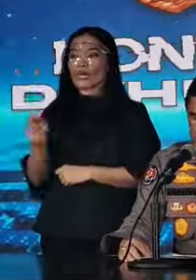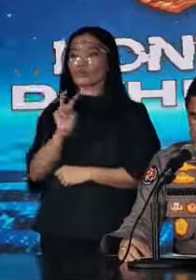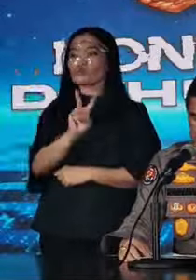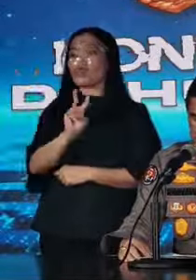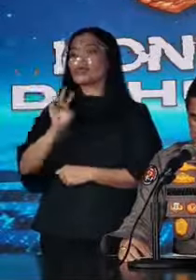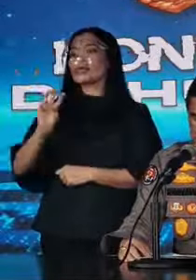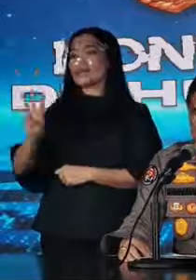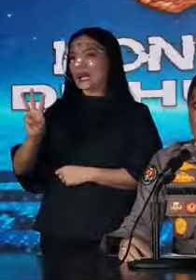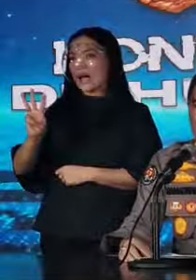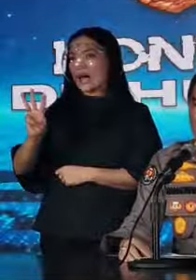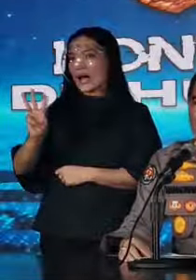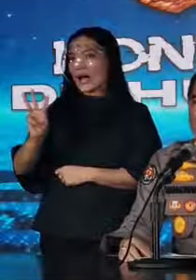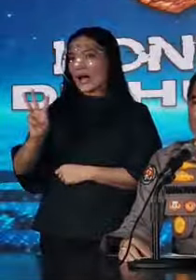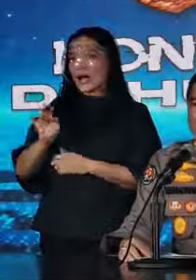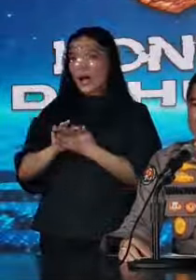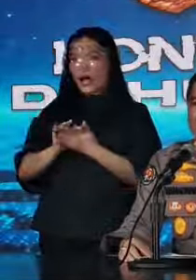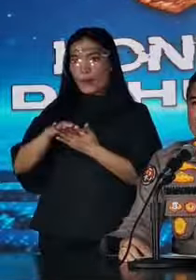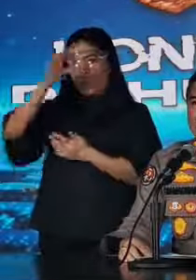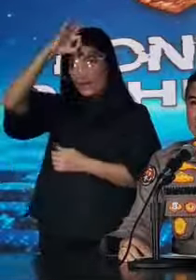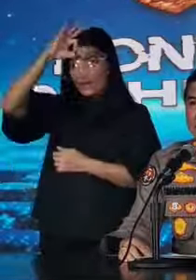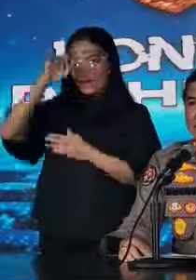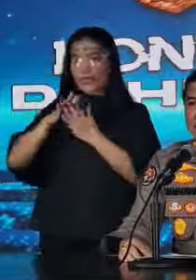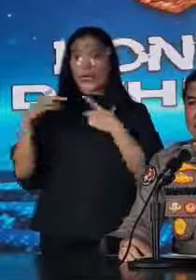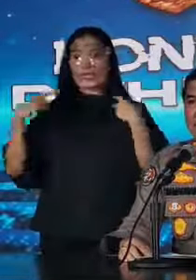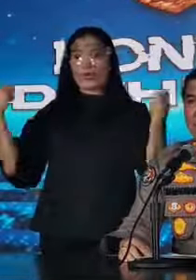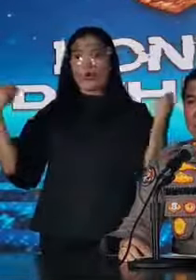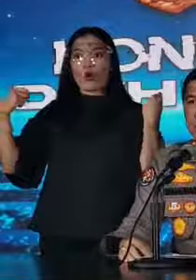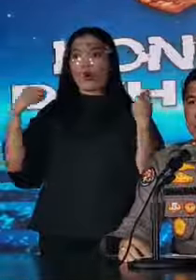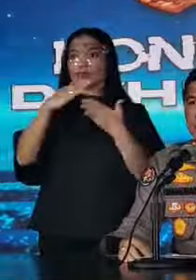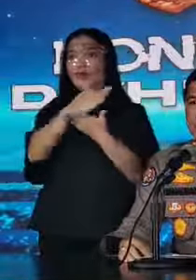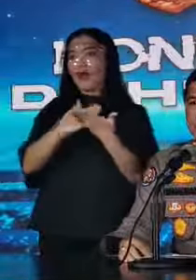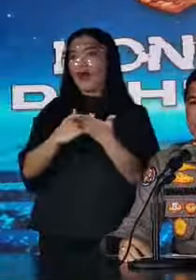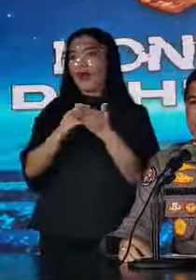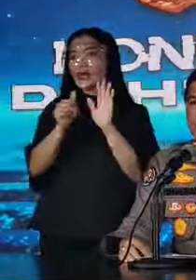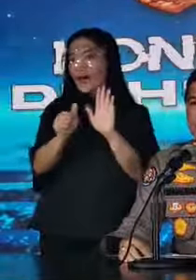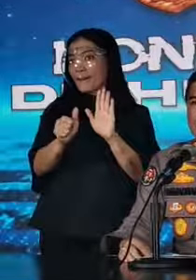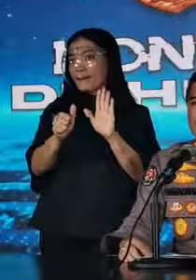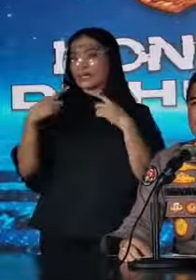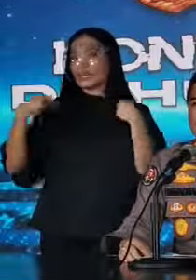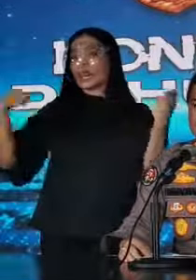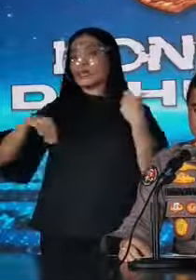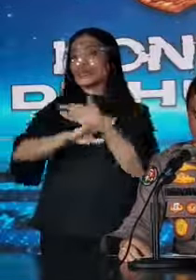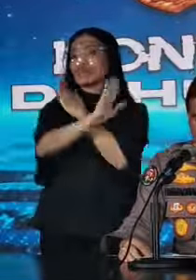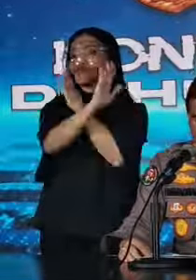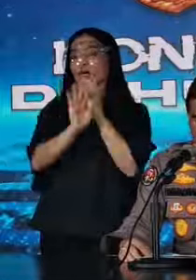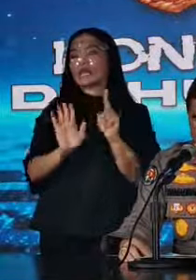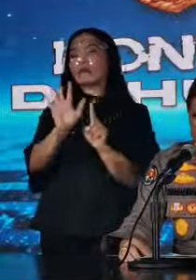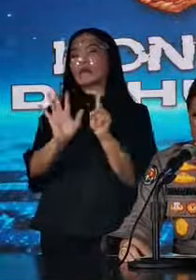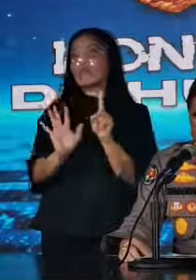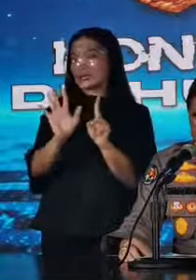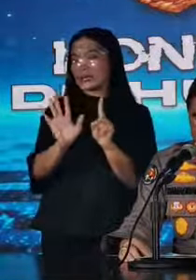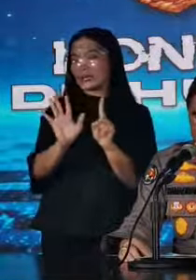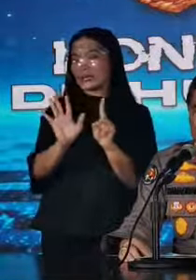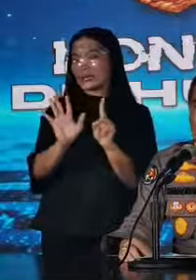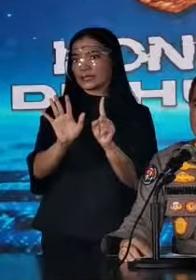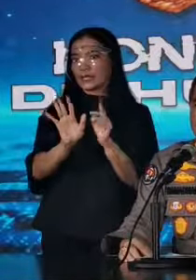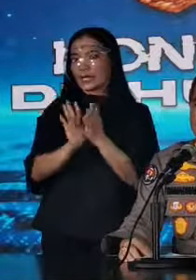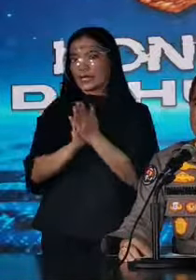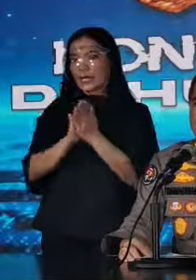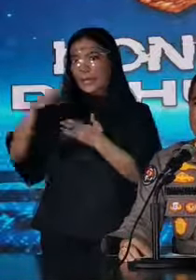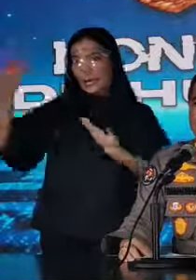23 kegiatan, Polda Jateng 6 kegiatan, Polda Jatim 15 kegiatan,